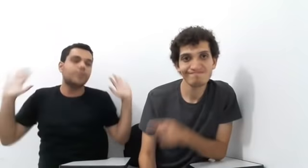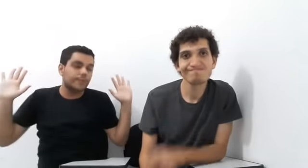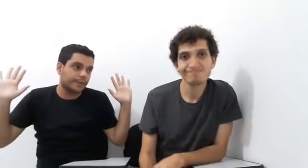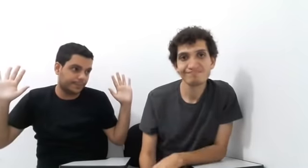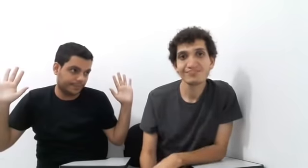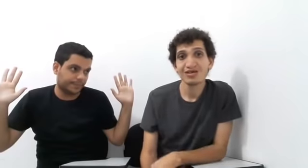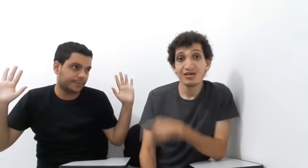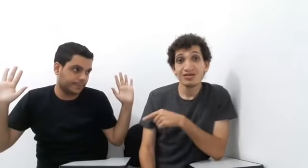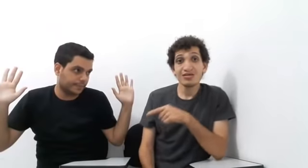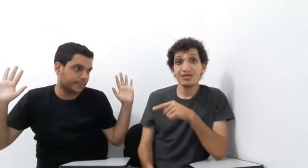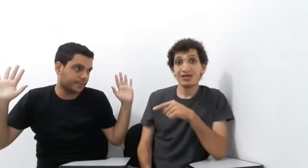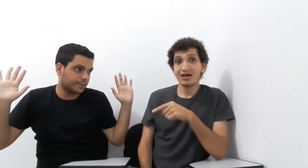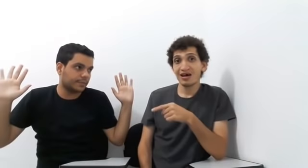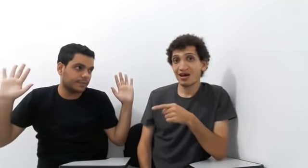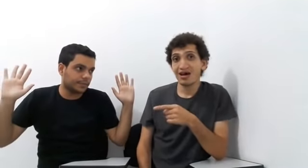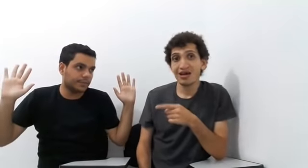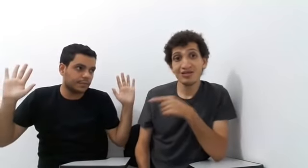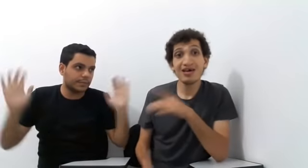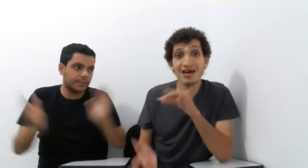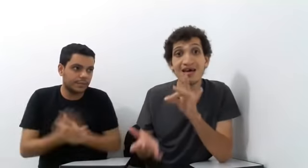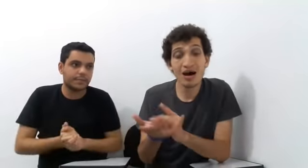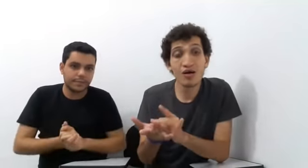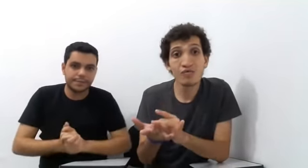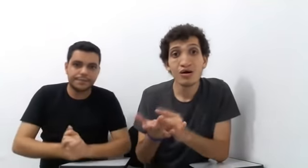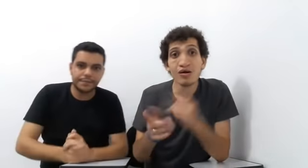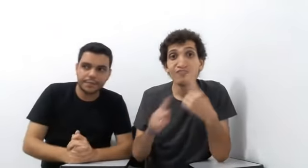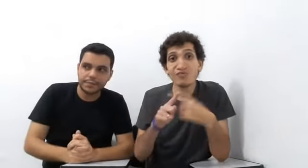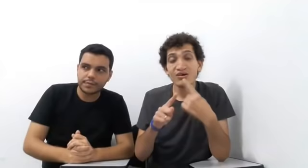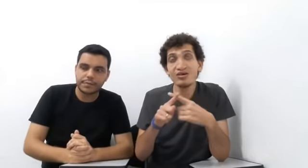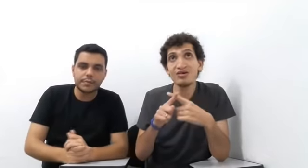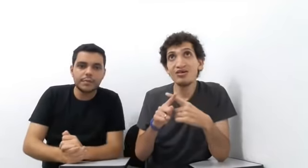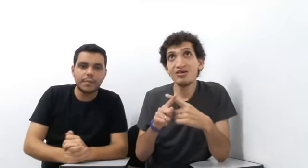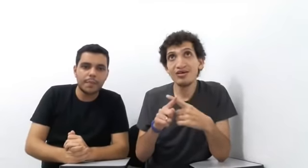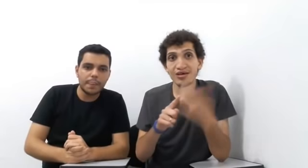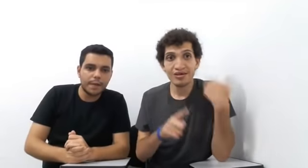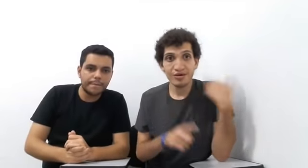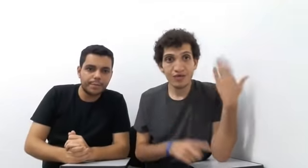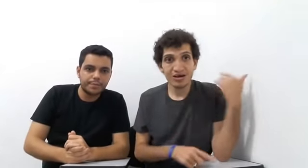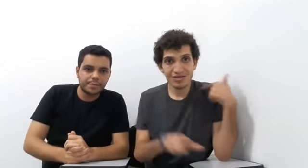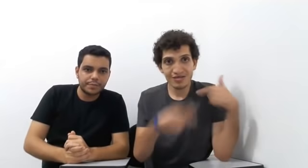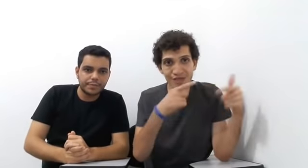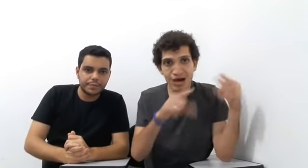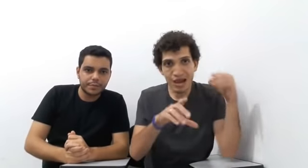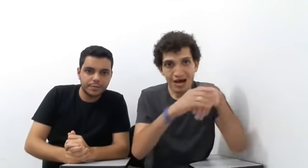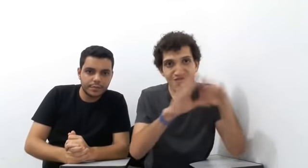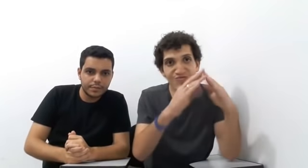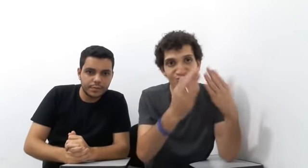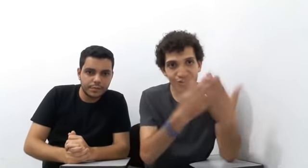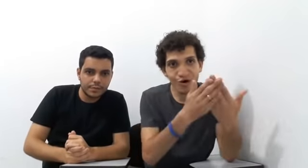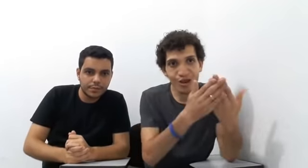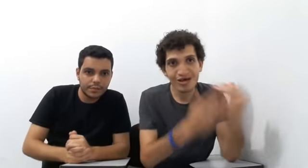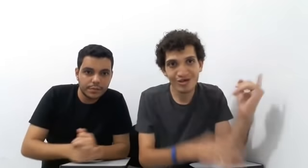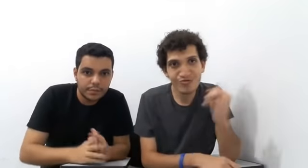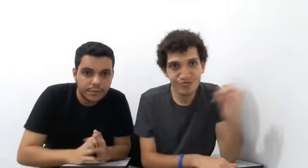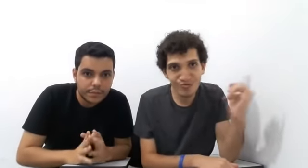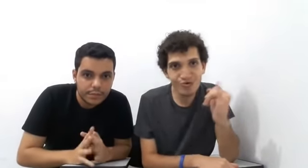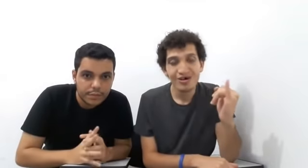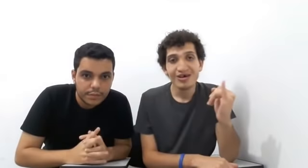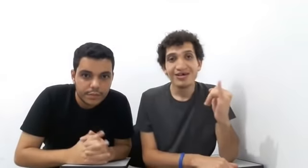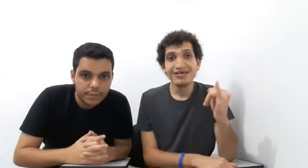desenvolver. Isso é real, porque eu trabalhava em escola, instrutor, e